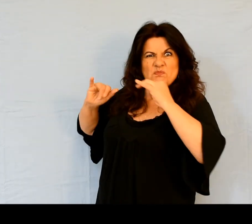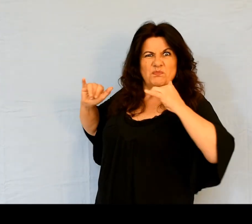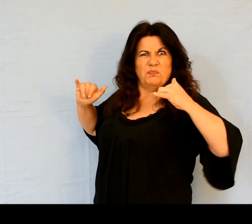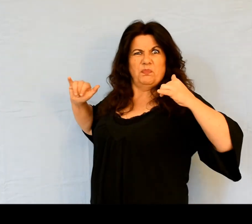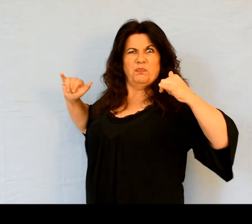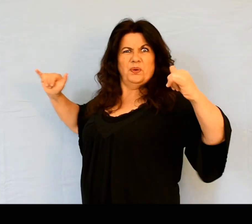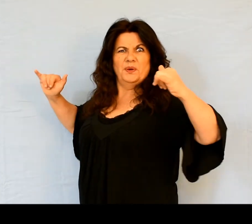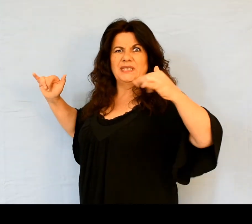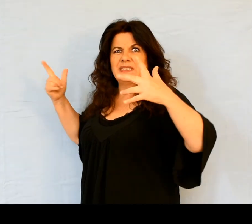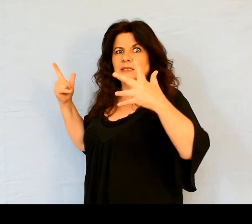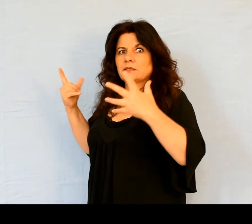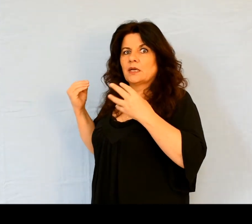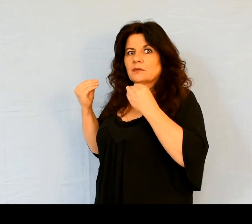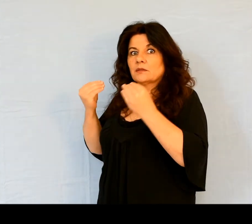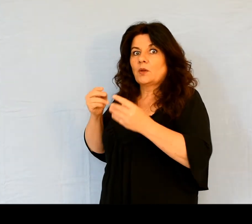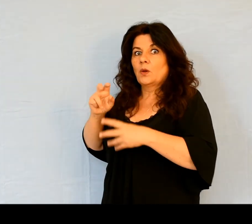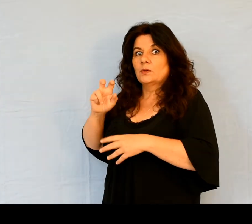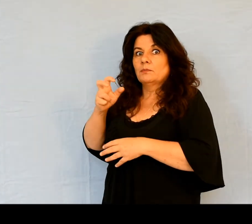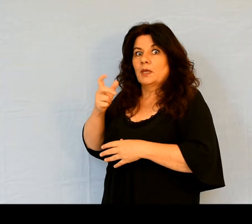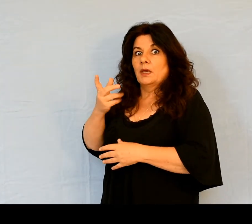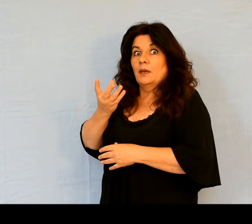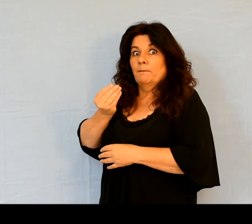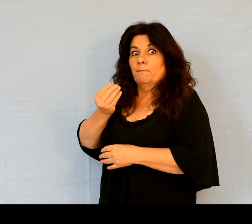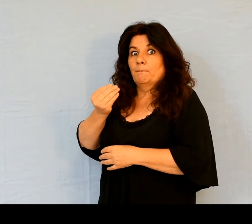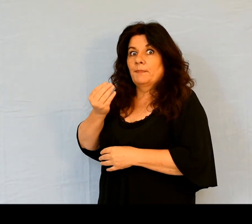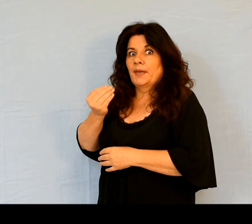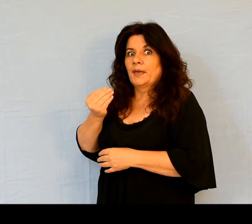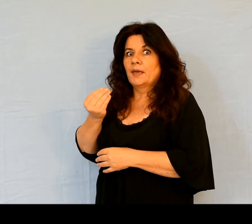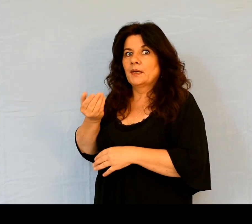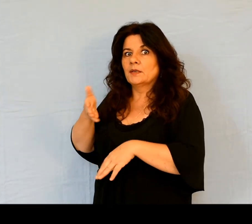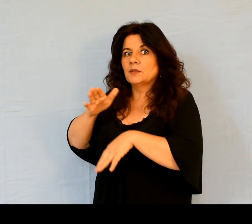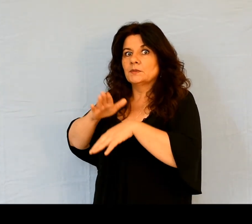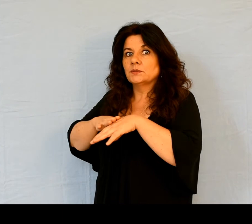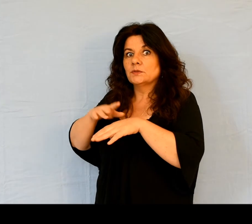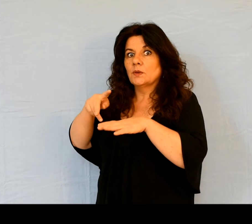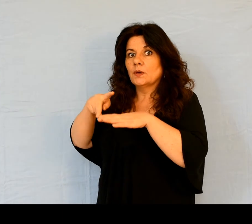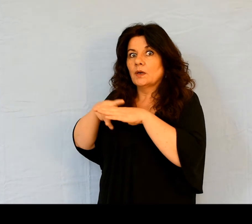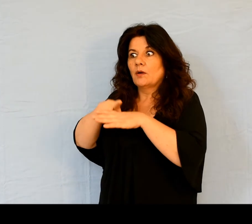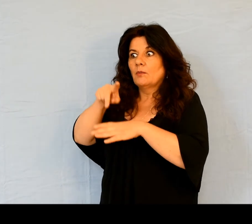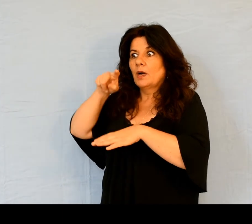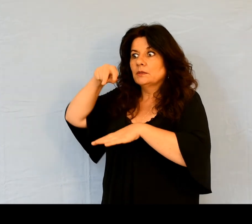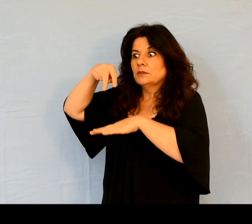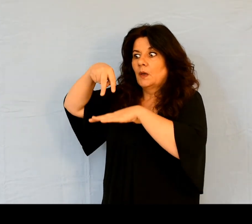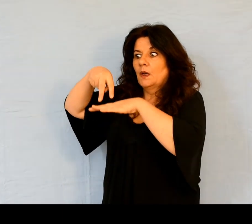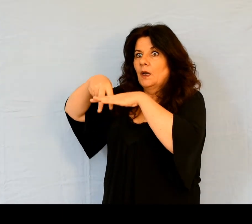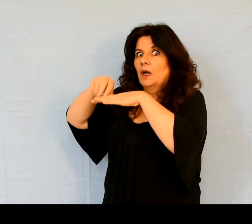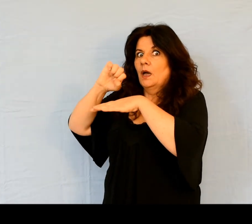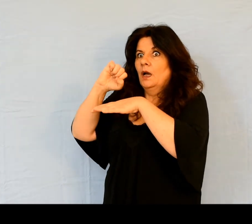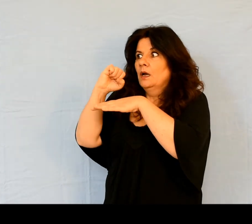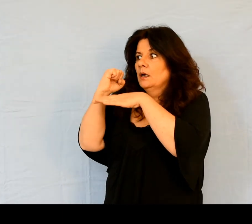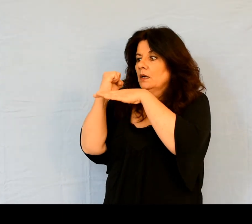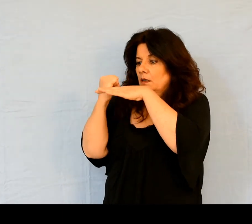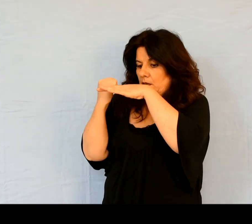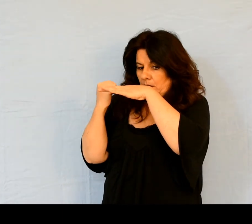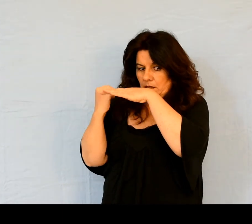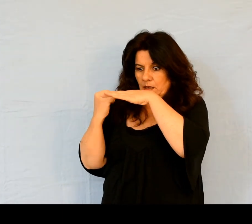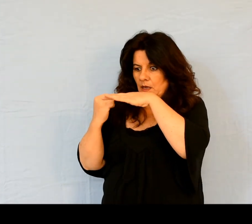Et comme il commençait à s'enfoncer, il cria « Seigneur, sauve-moi !» Aussitôt,